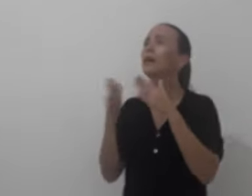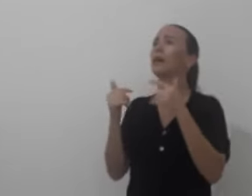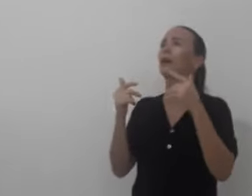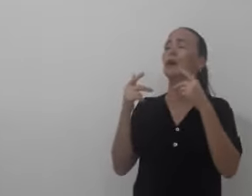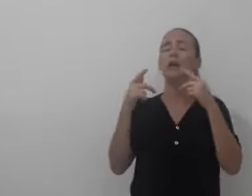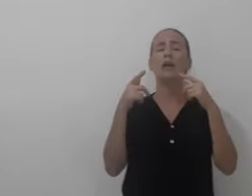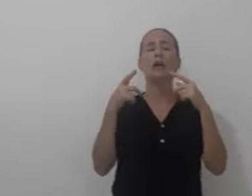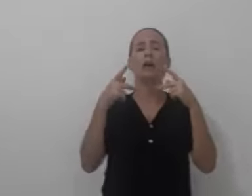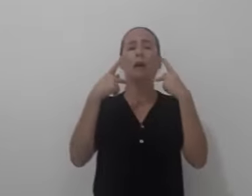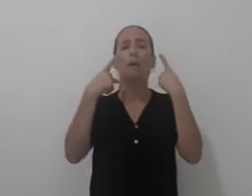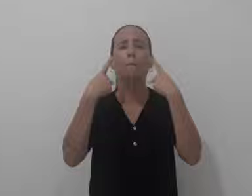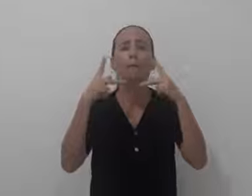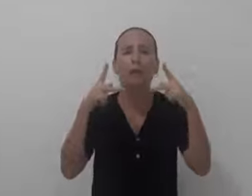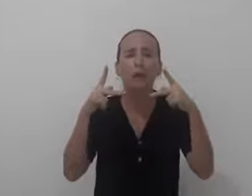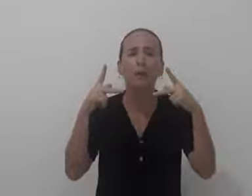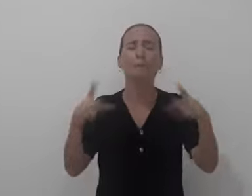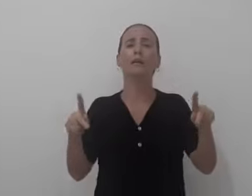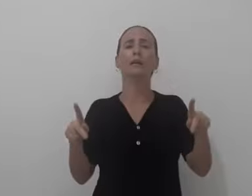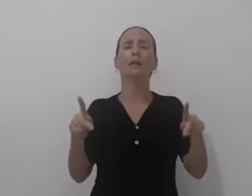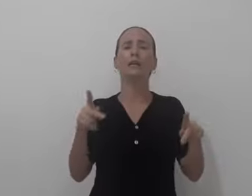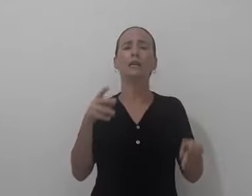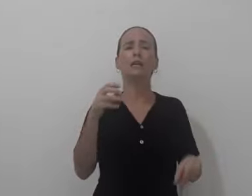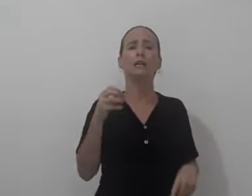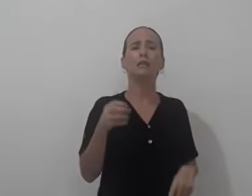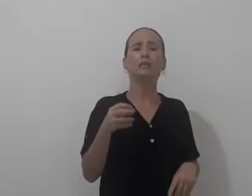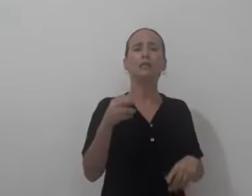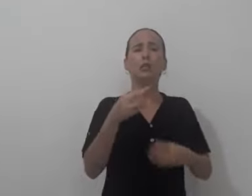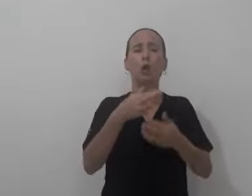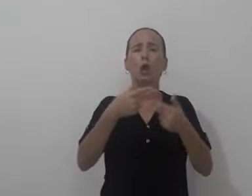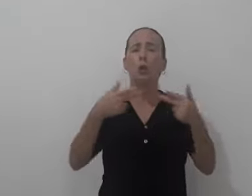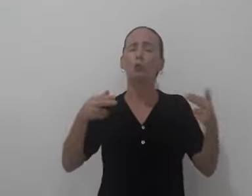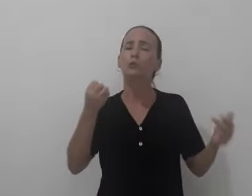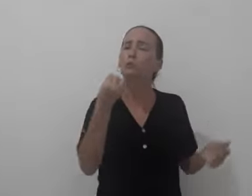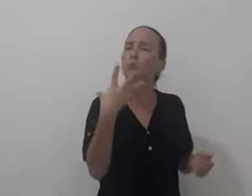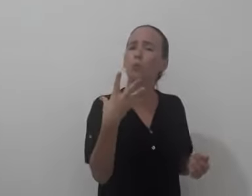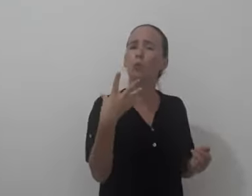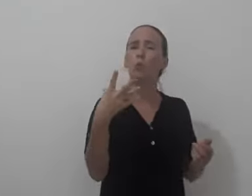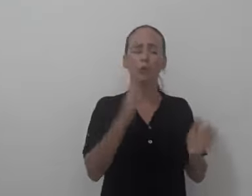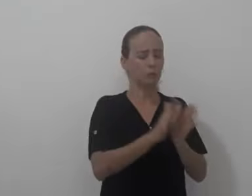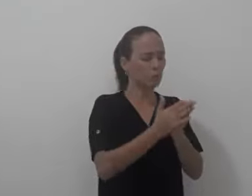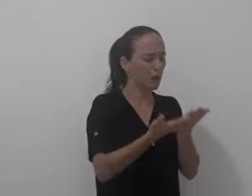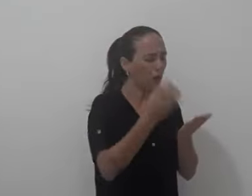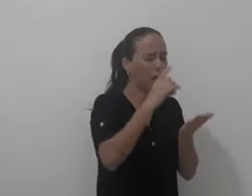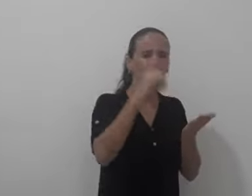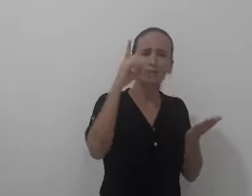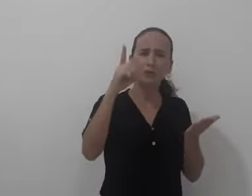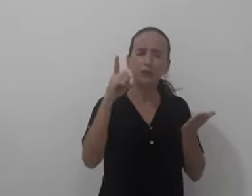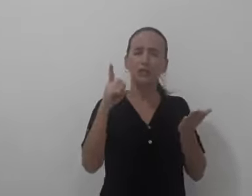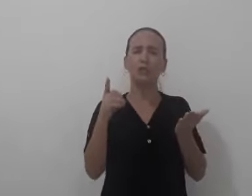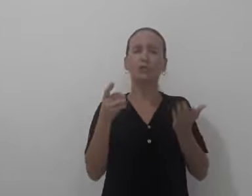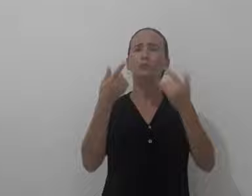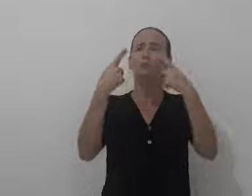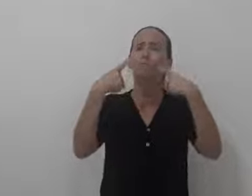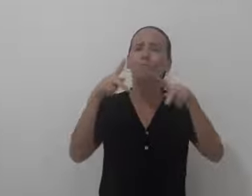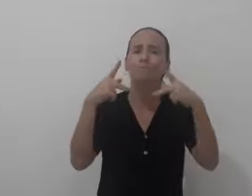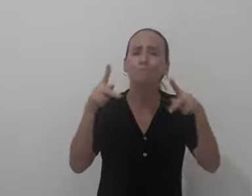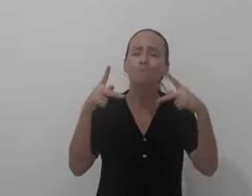lábios, tu sabes, Senhor. Não ocultei no coração a tua justiça, proclamei a tua fidelidade e a